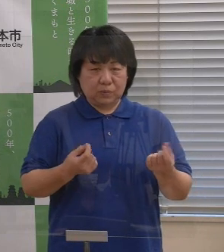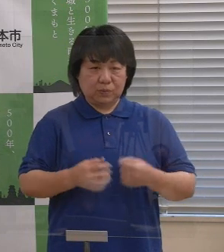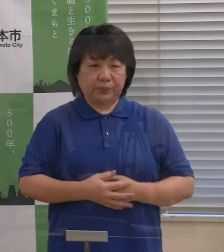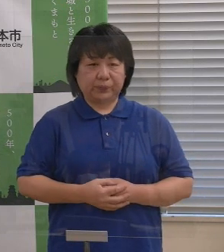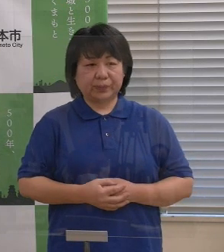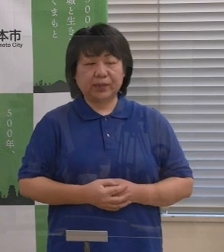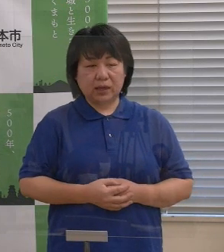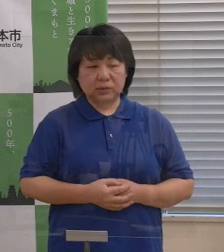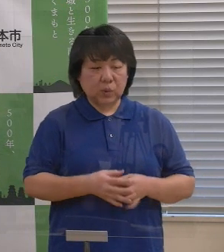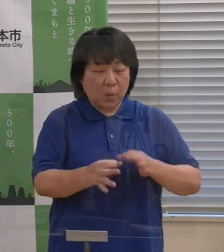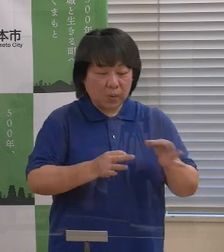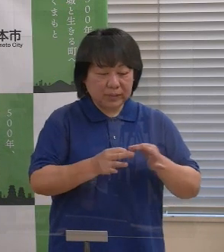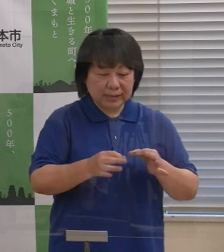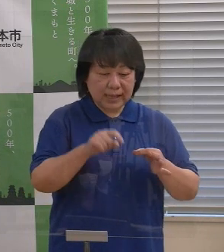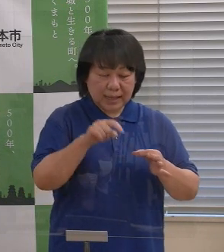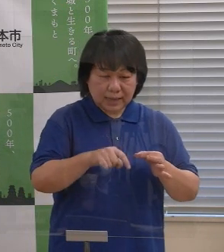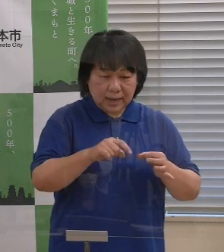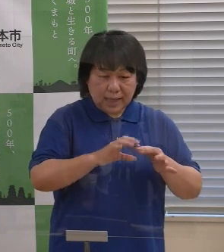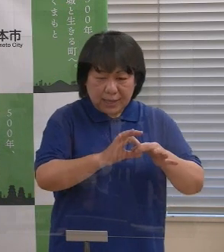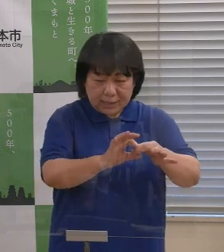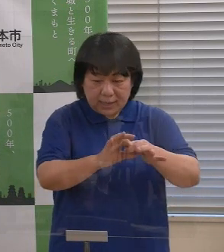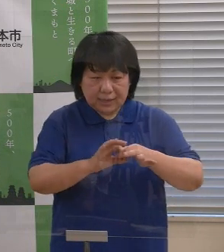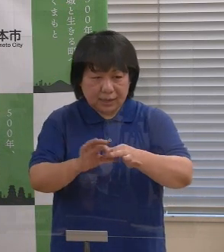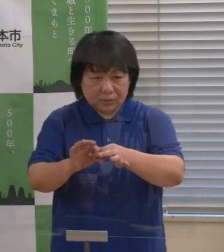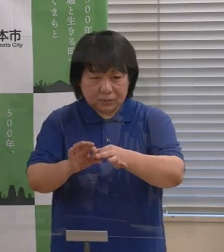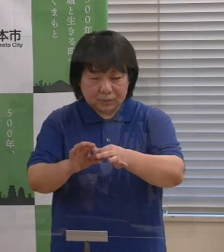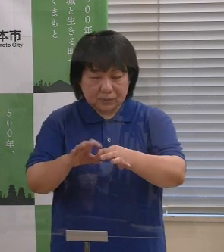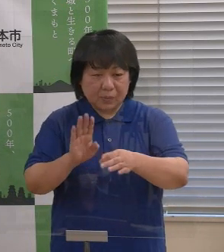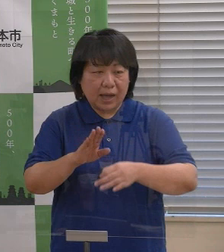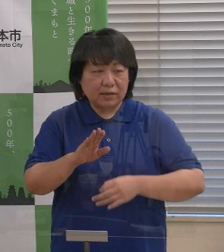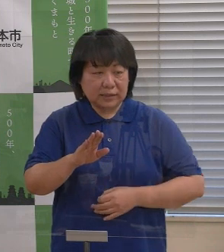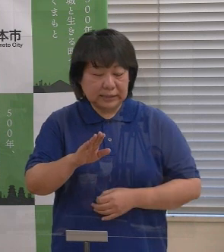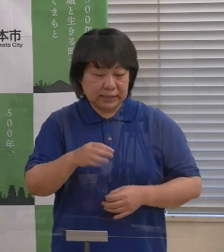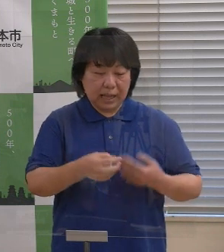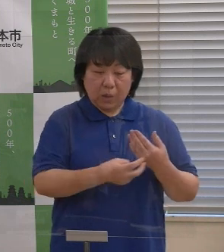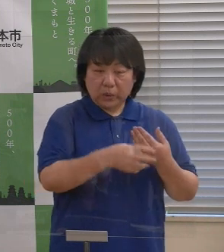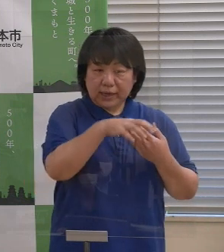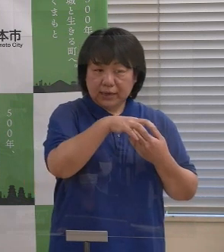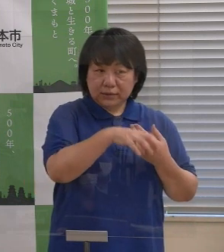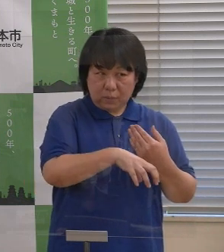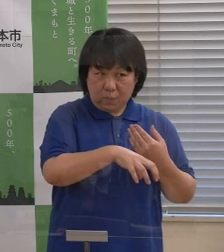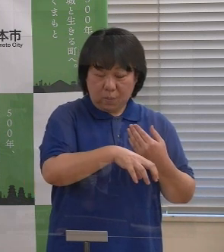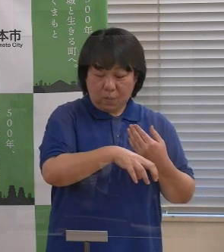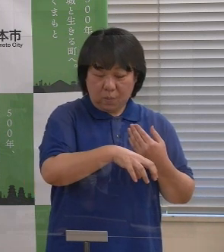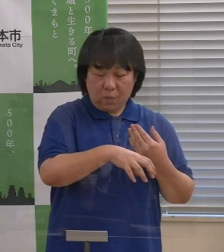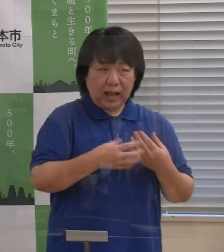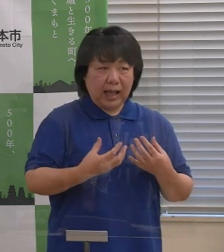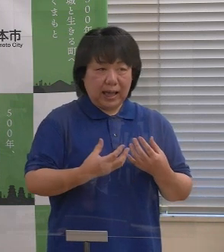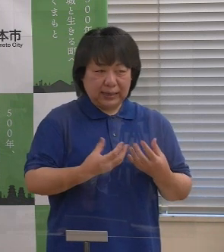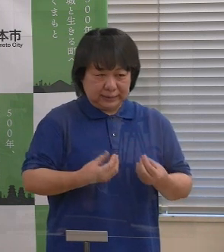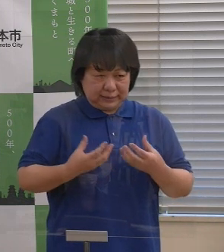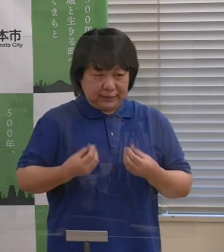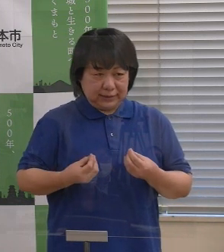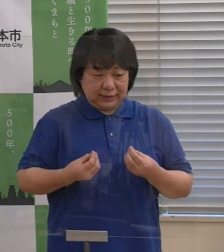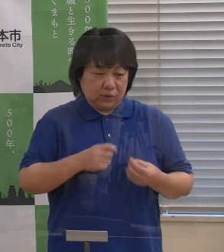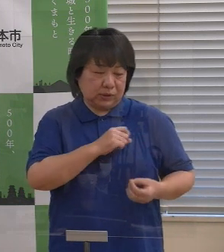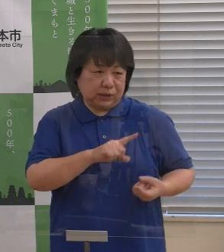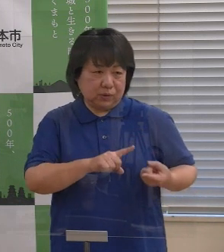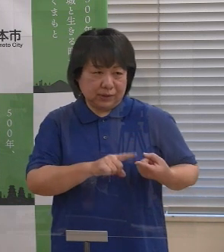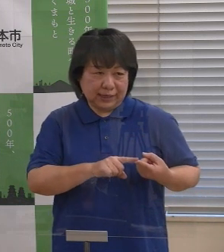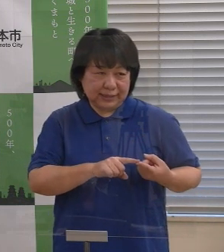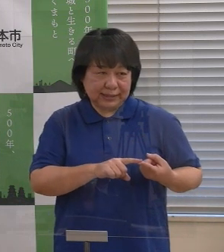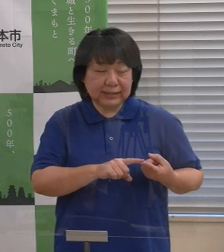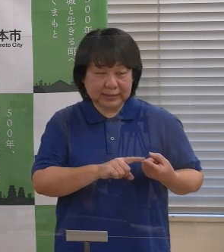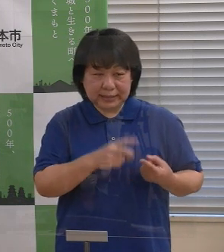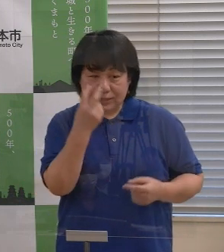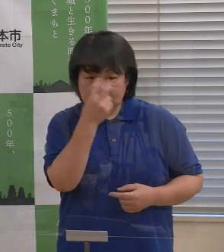店舗からの連絡が取れるということだけではなくて、保健所がきちんと積極的疫学調査で、そ